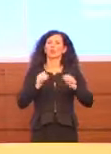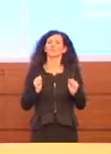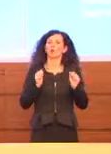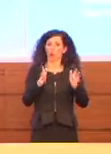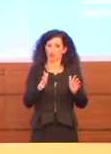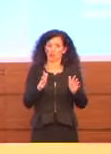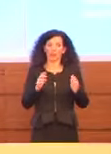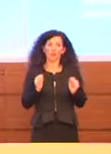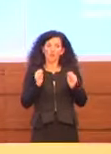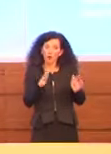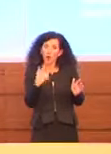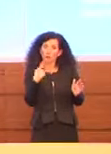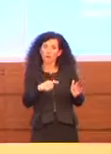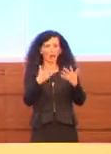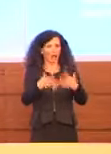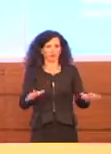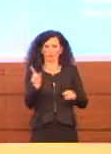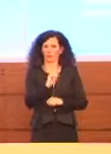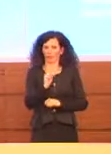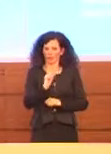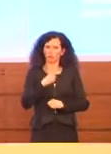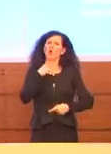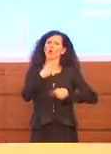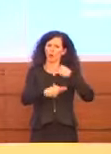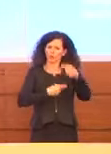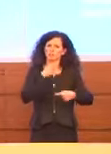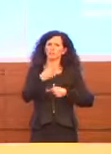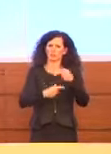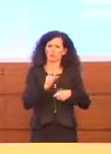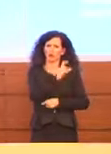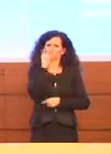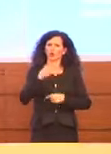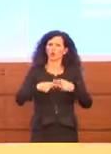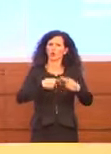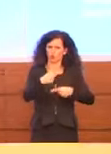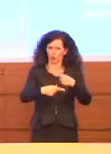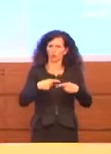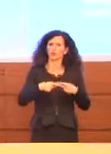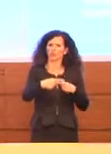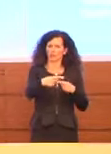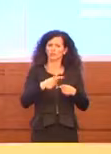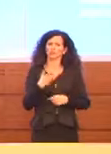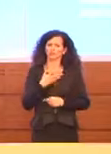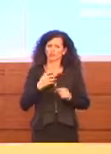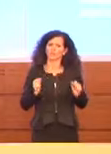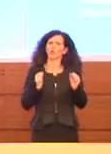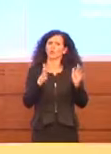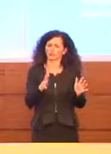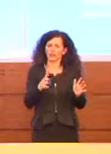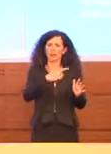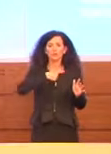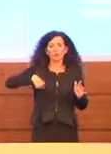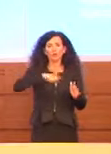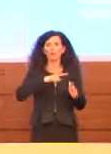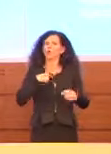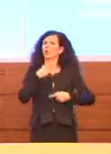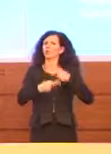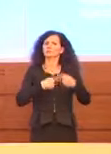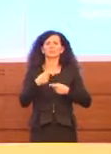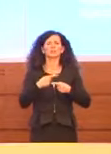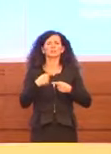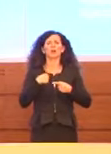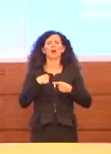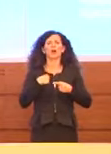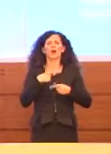concluso e che continuerà nei prossimi giorni perché noi continueremo a essere impiegati come servizio nazionale